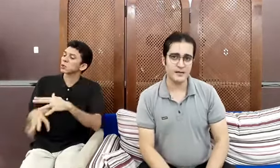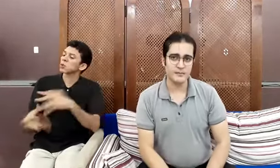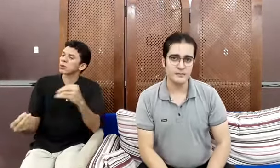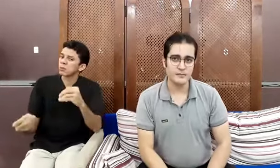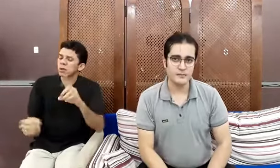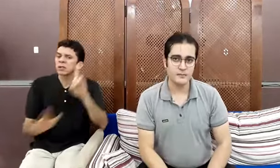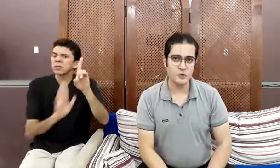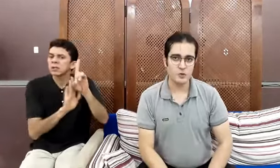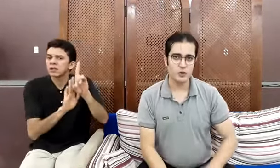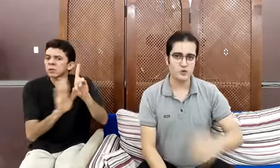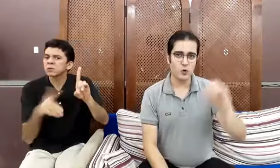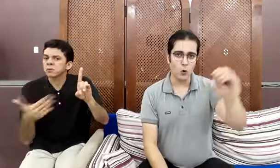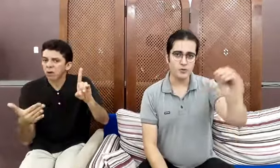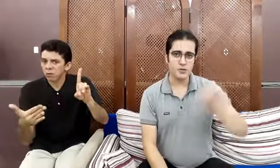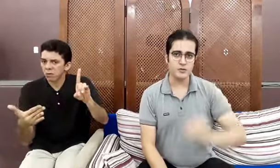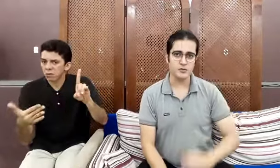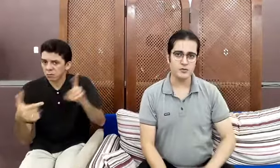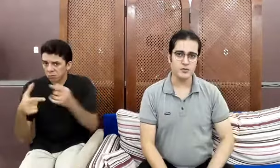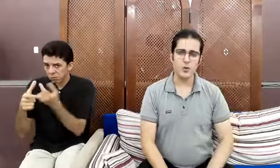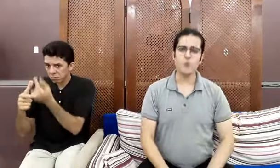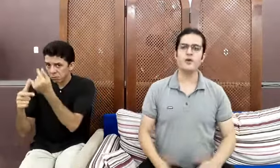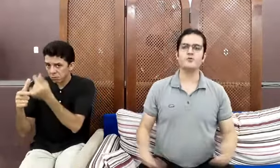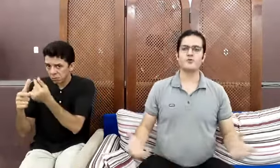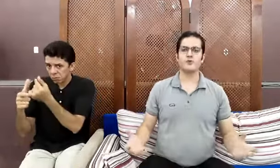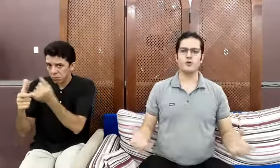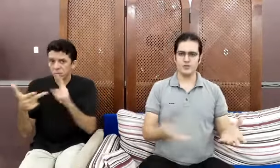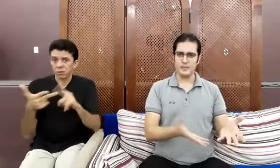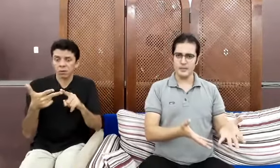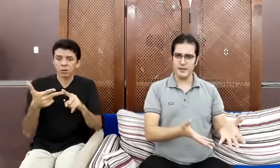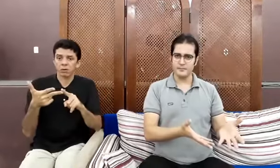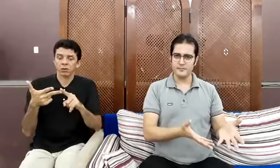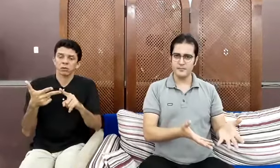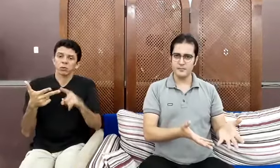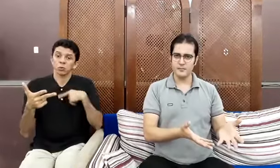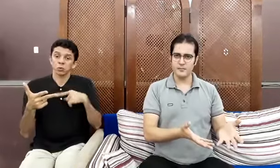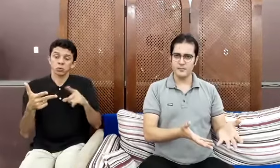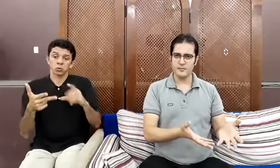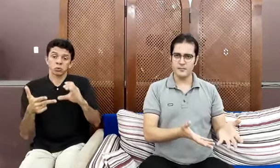prosperidade? O Deus do coach? Qual Deus? É o Deus da Bíblia?